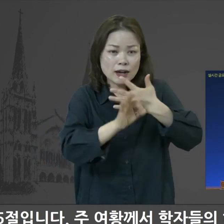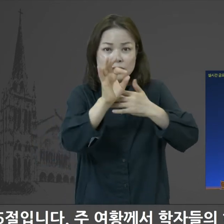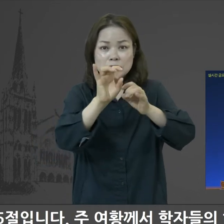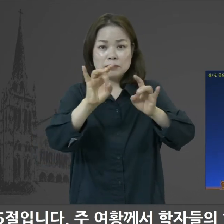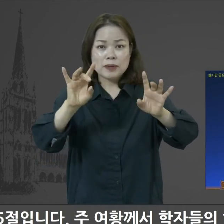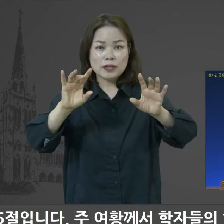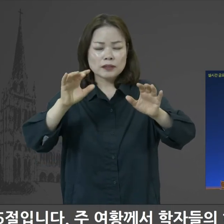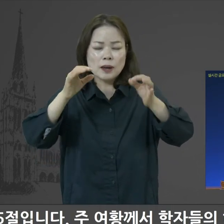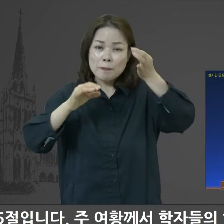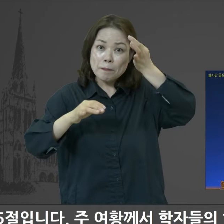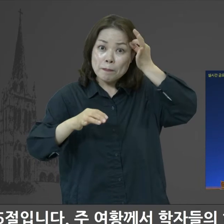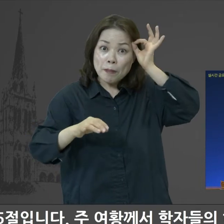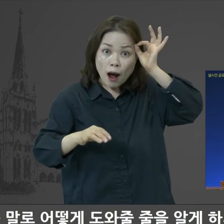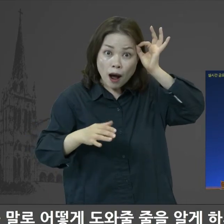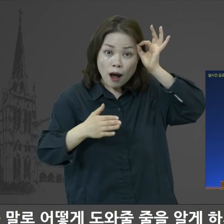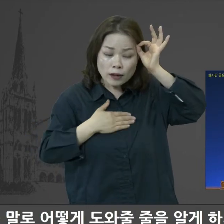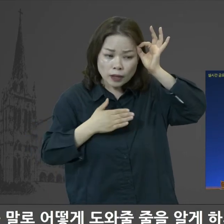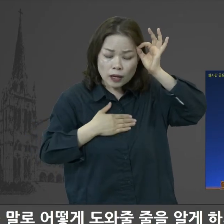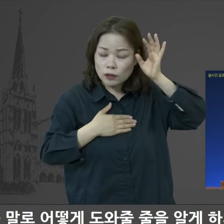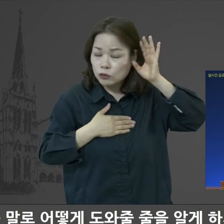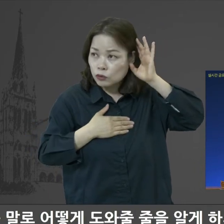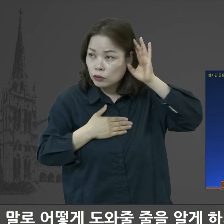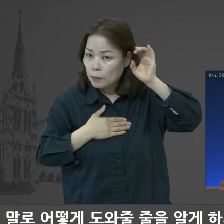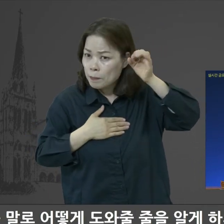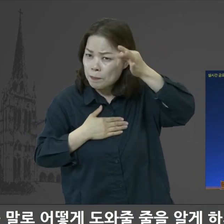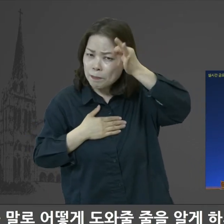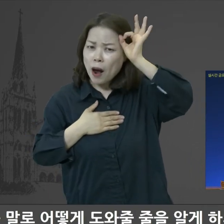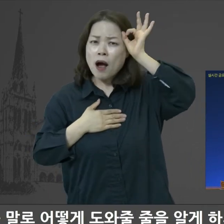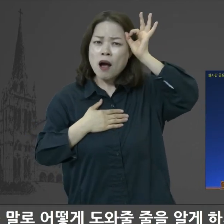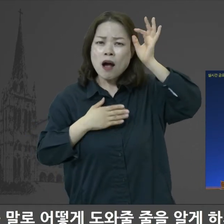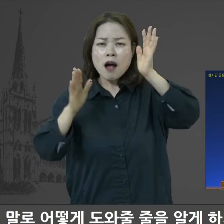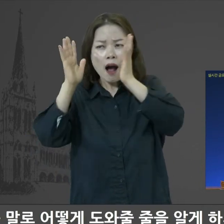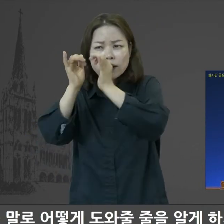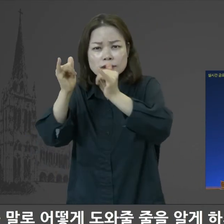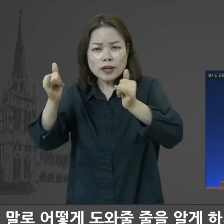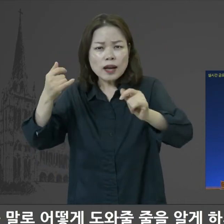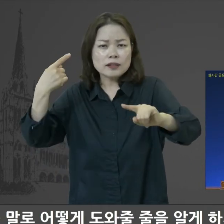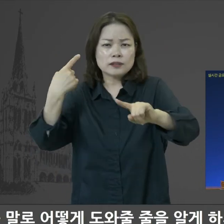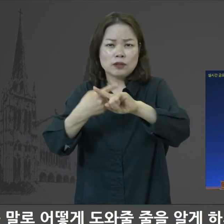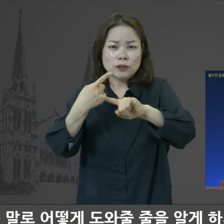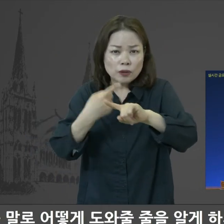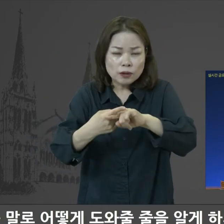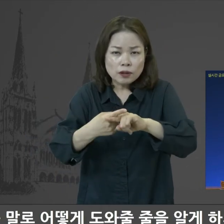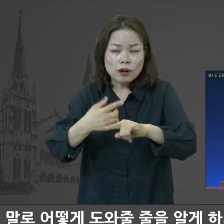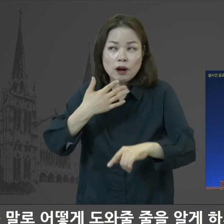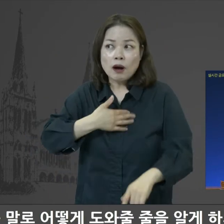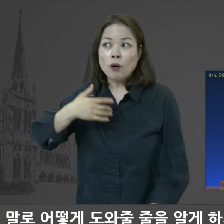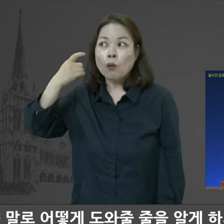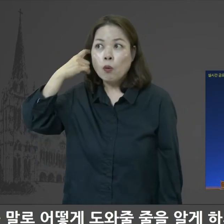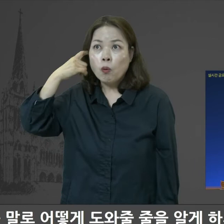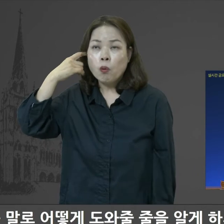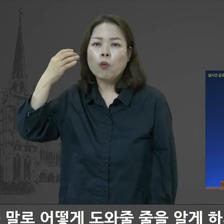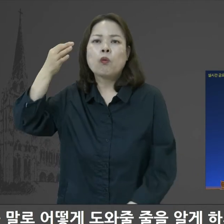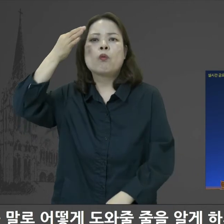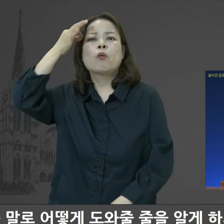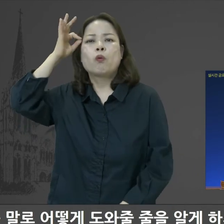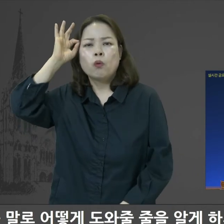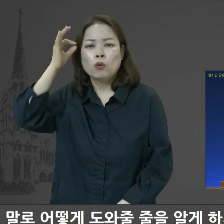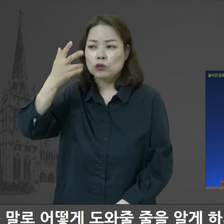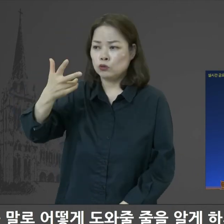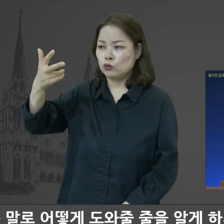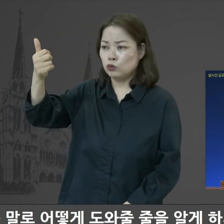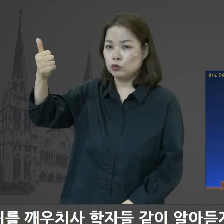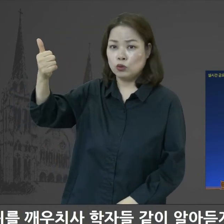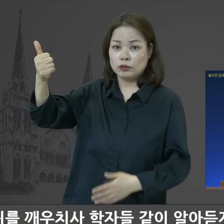아침마다 깨우치시되 나의 귀를 깨우치사 학자들 같이 알아듣게 하시도다. 주